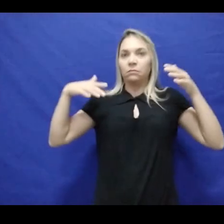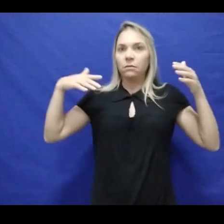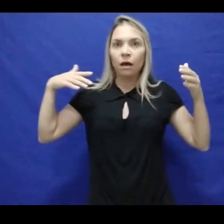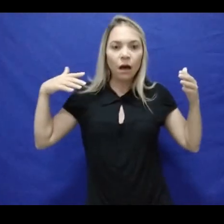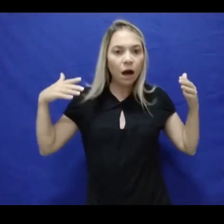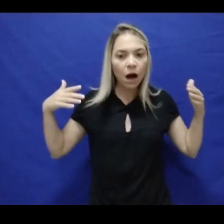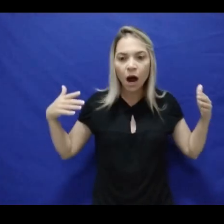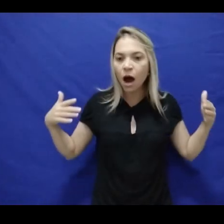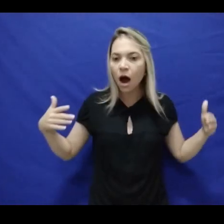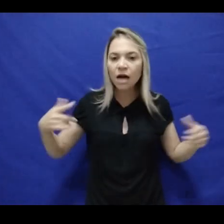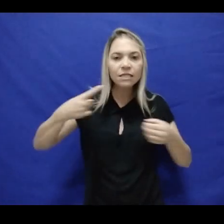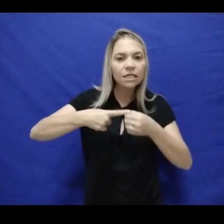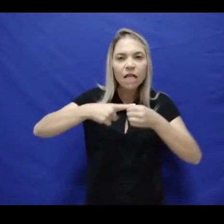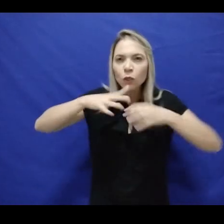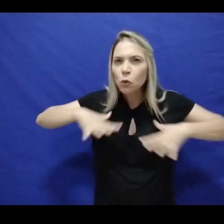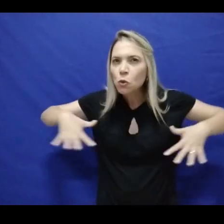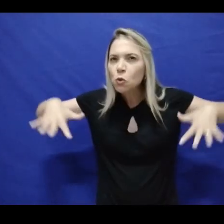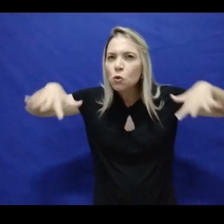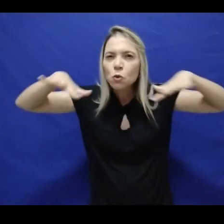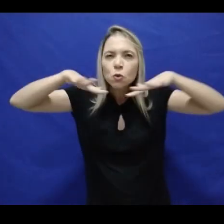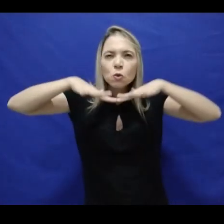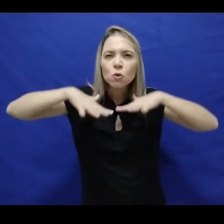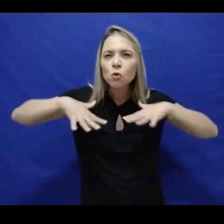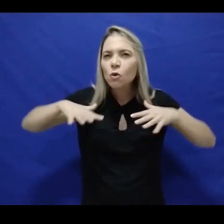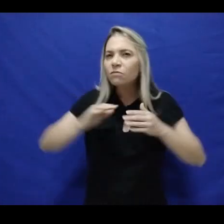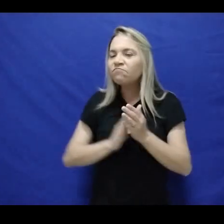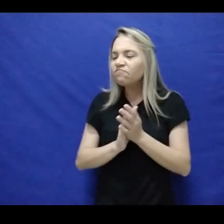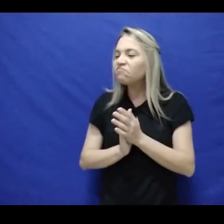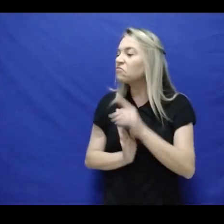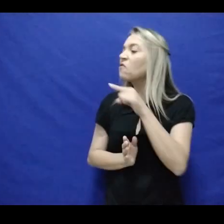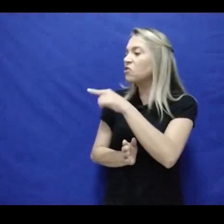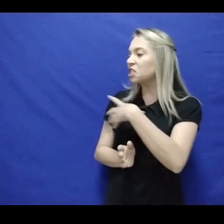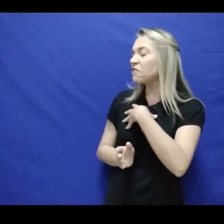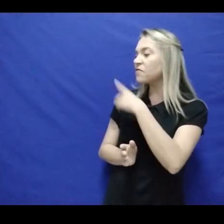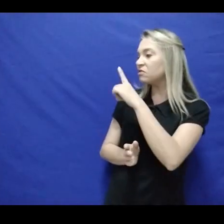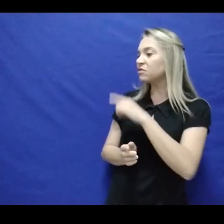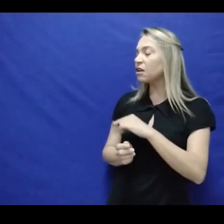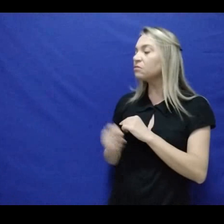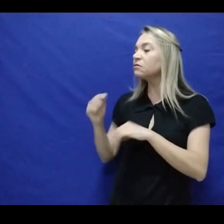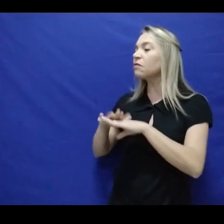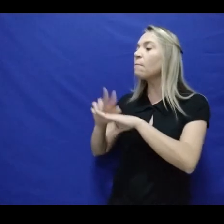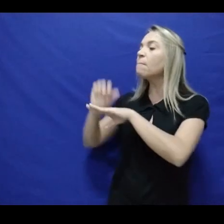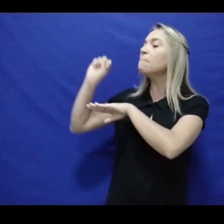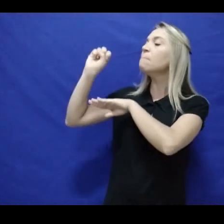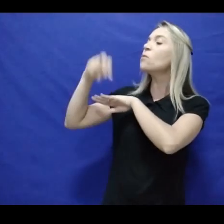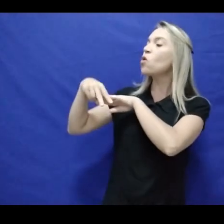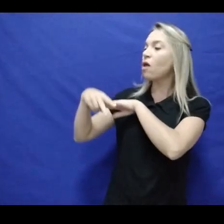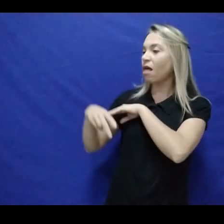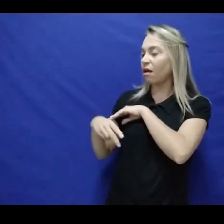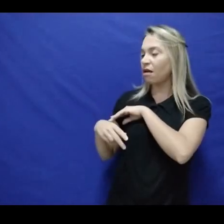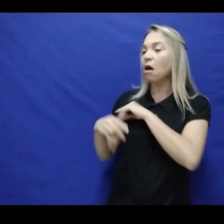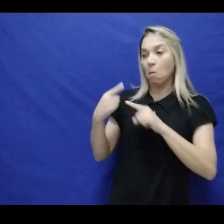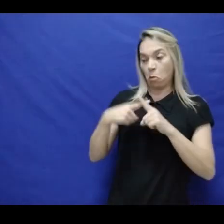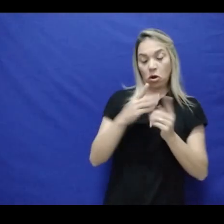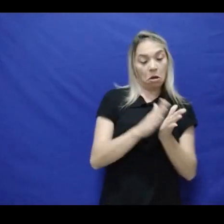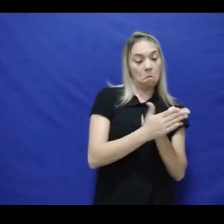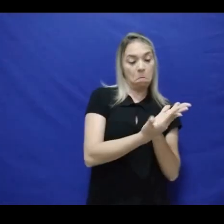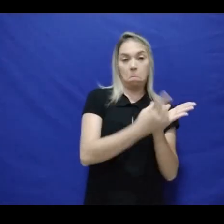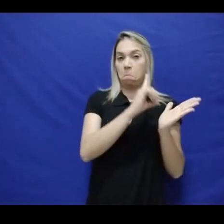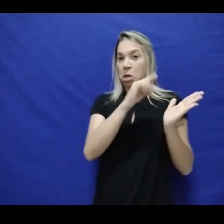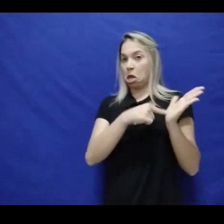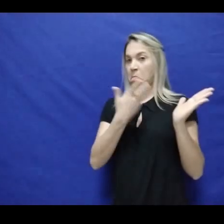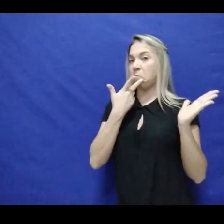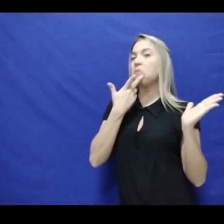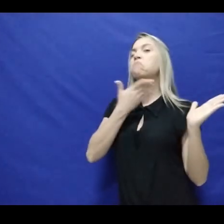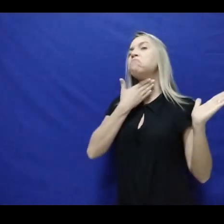santa, colocou-o sobre o pináculo do templo e lhe disse: Se és filho de Deus, atira-te